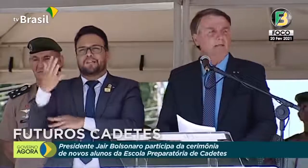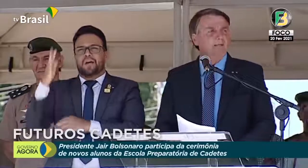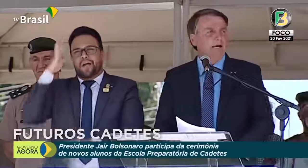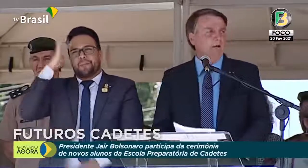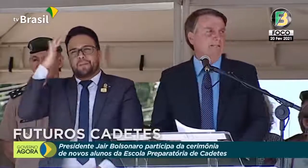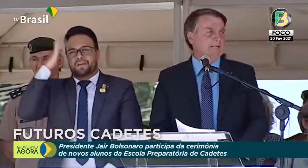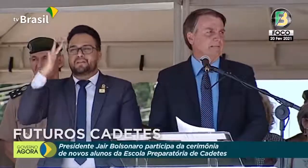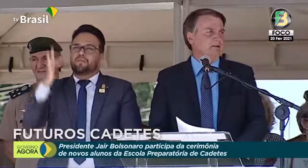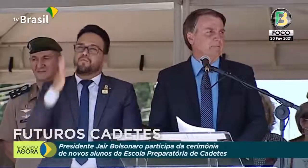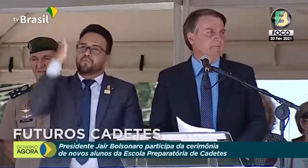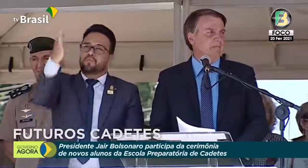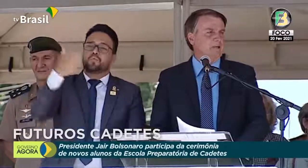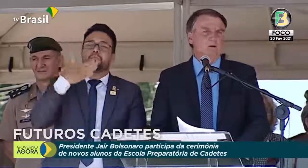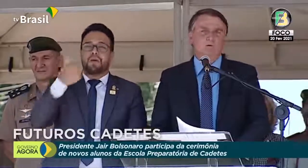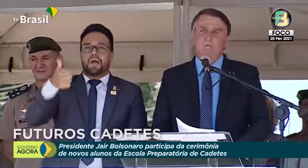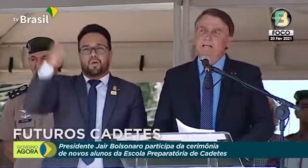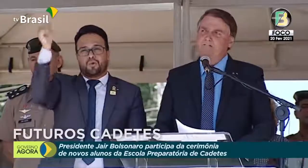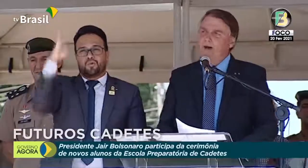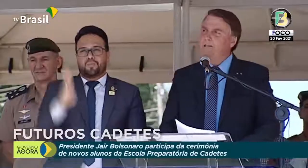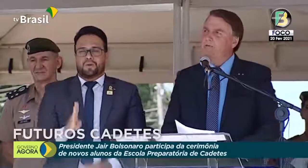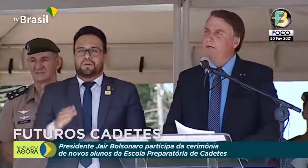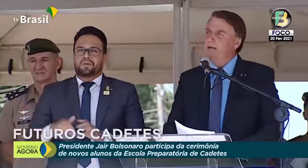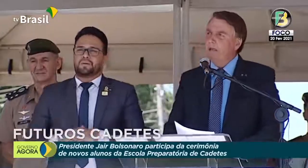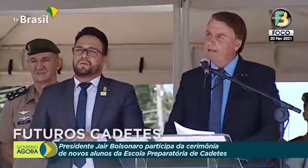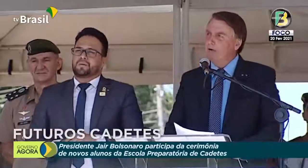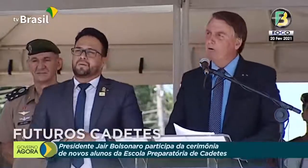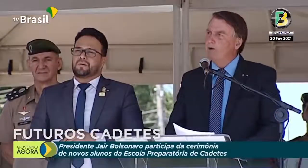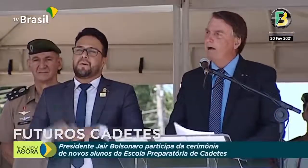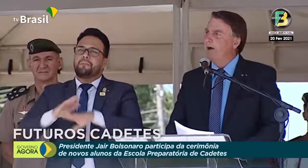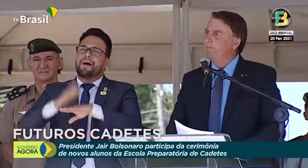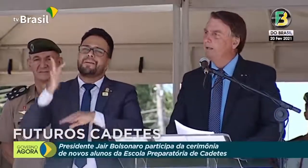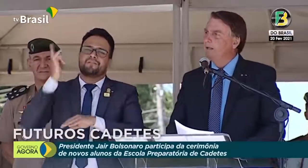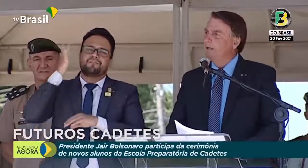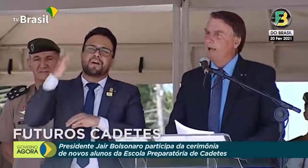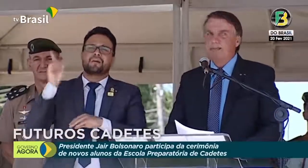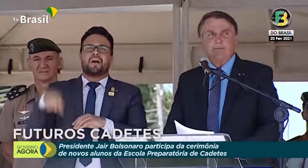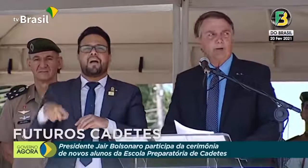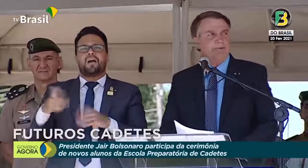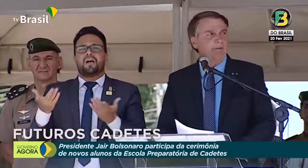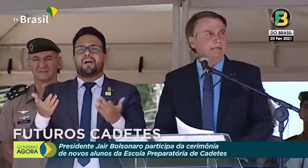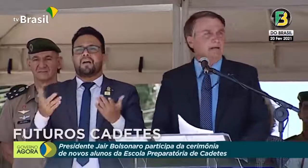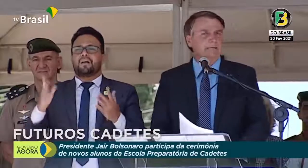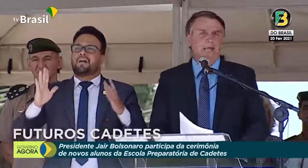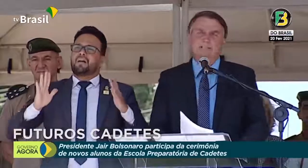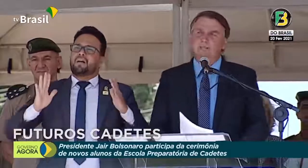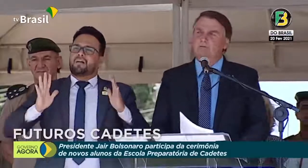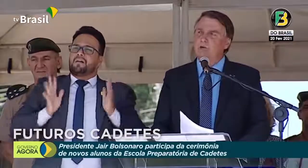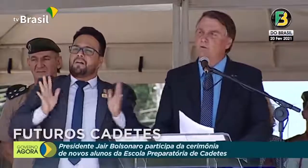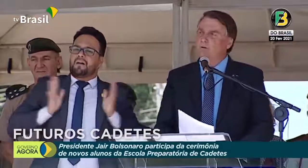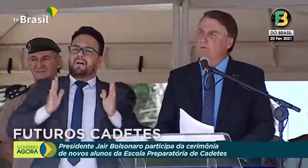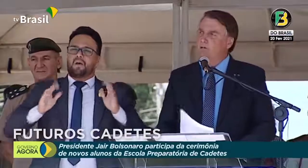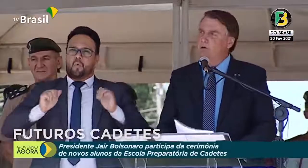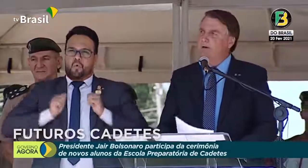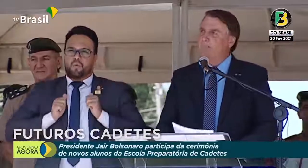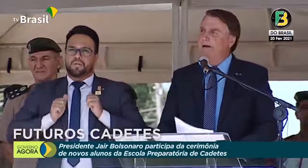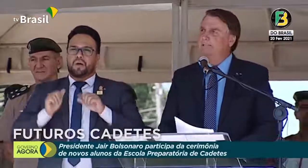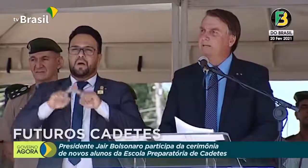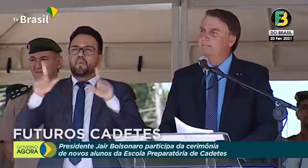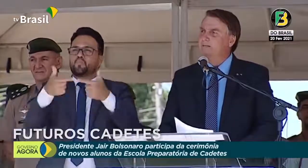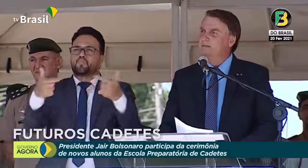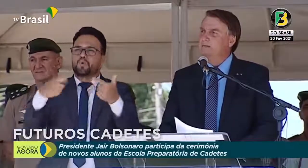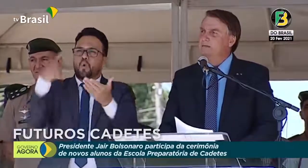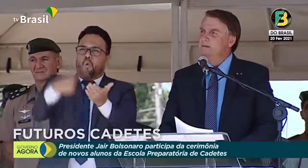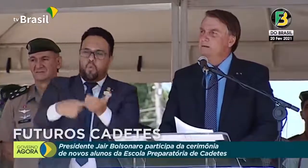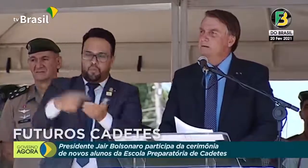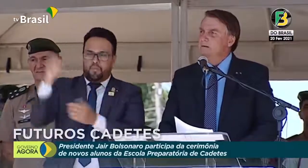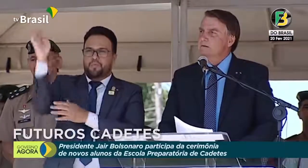bem maior da nossa nação. O mais fácil é se acomodar, é se aproximar daqueles que não têm compromisso com a sua